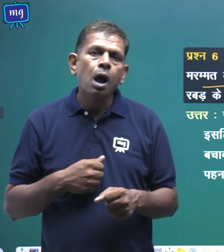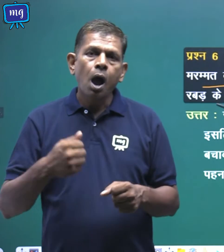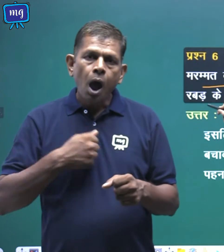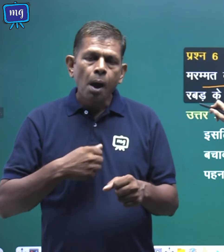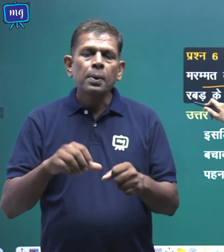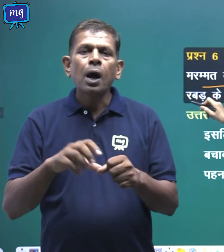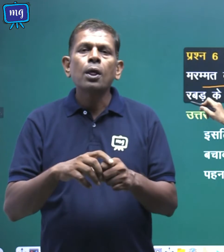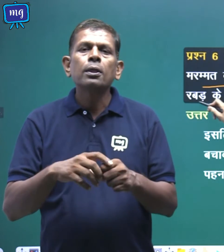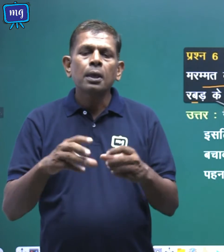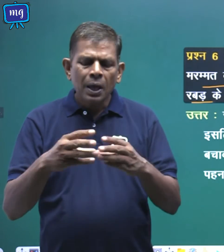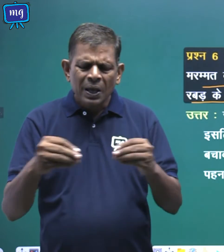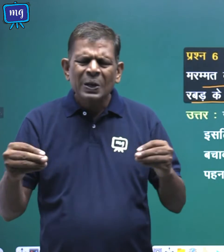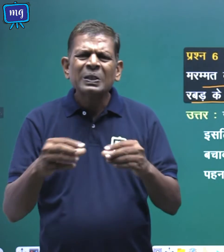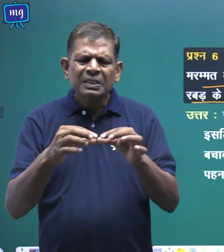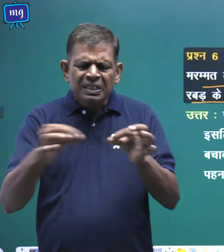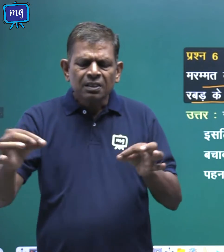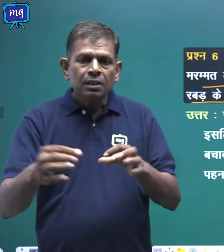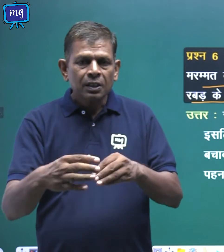रबड़ के दस्ताने